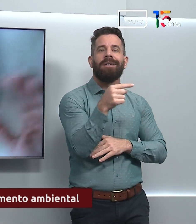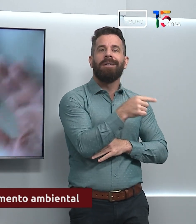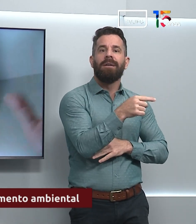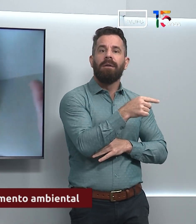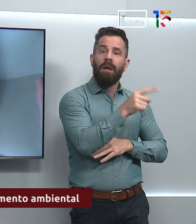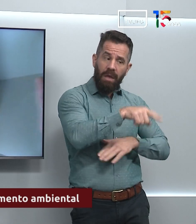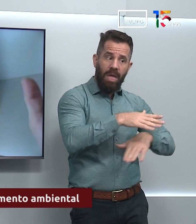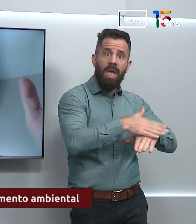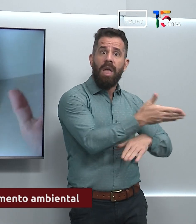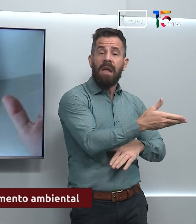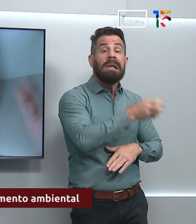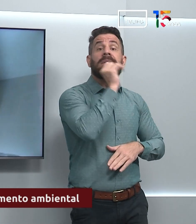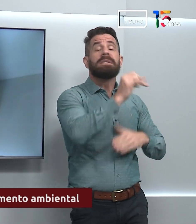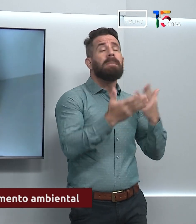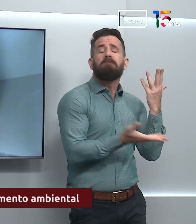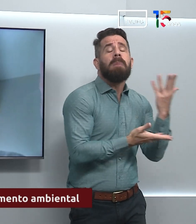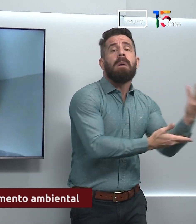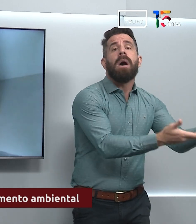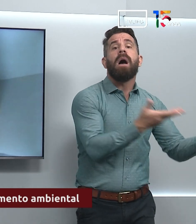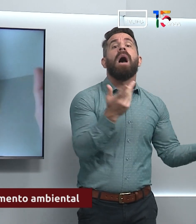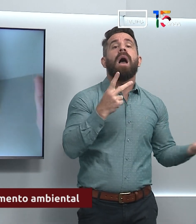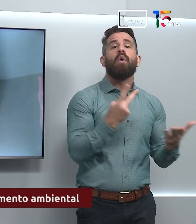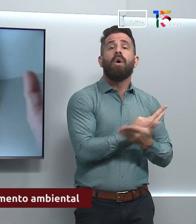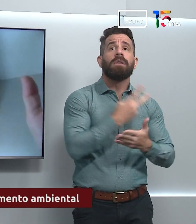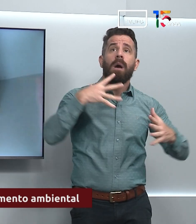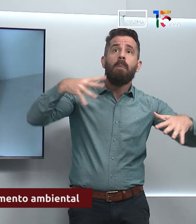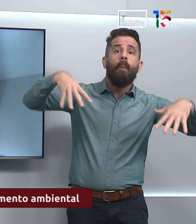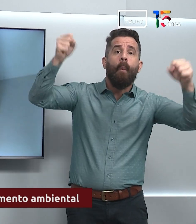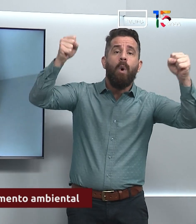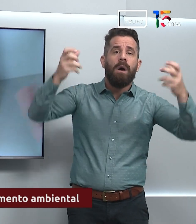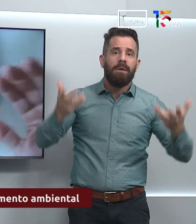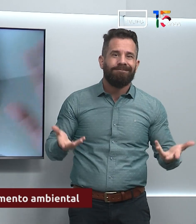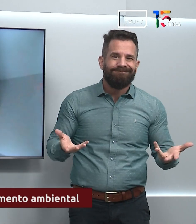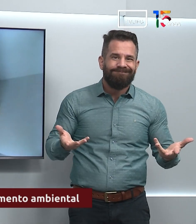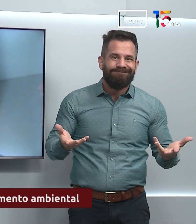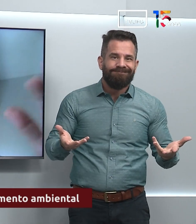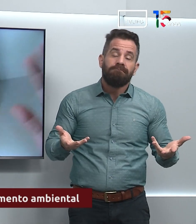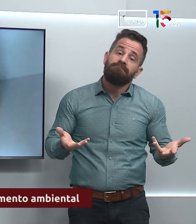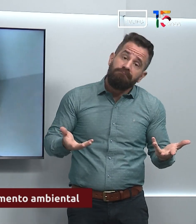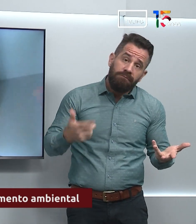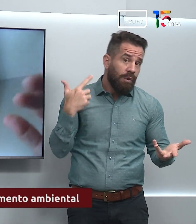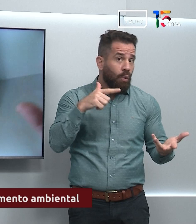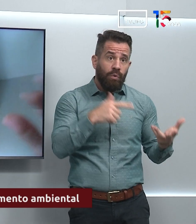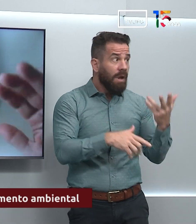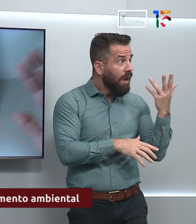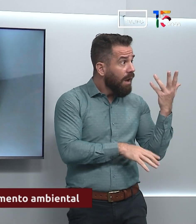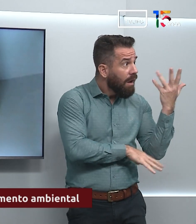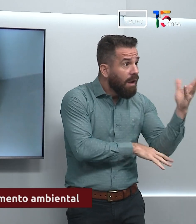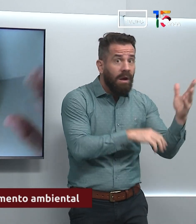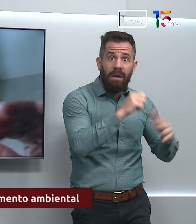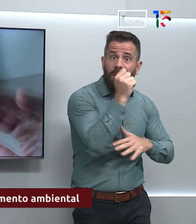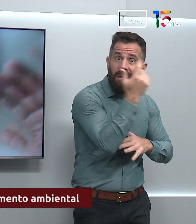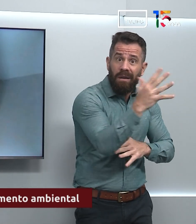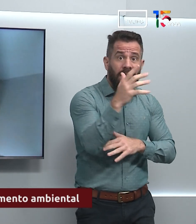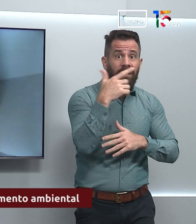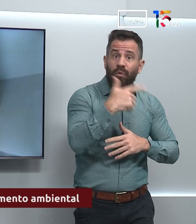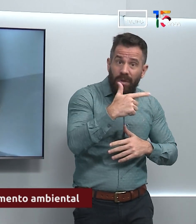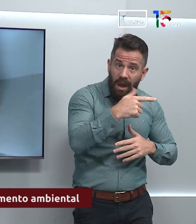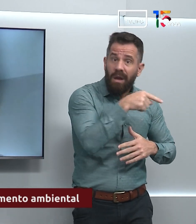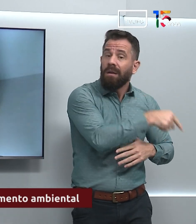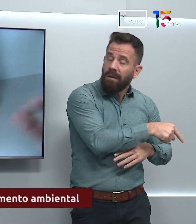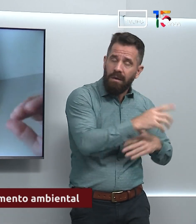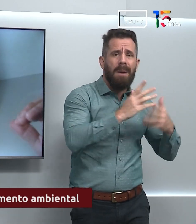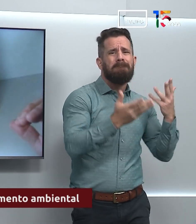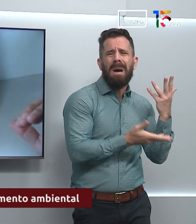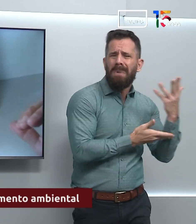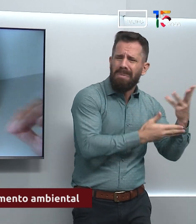encerra. Aliás, a mídia está abrindo bastante espaço para isso. Sem floresta, sem chuva, sem água, é uma